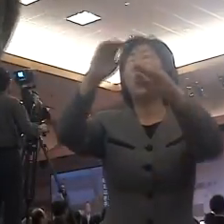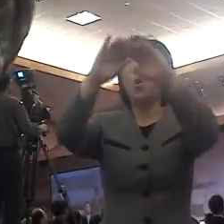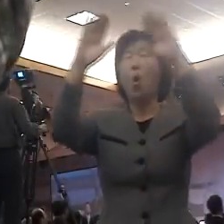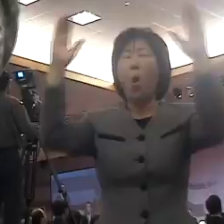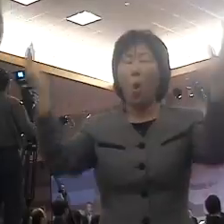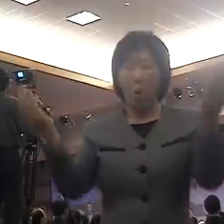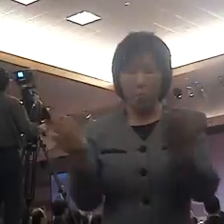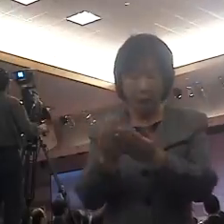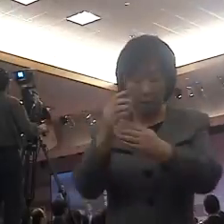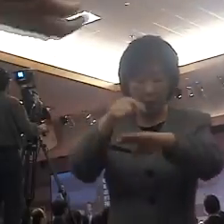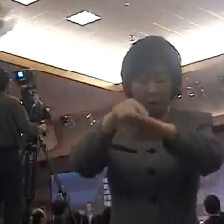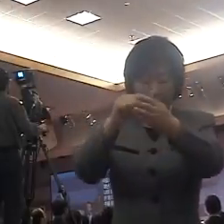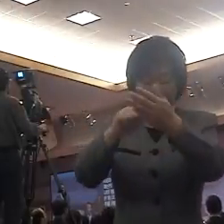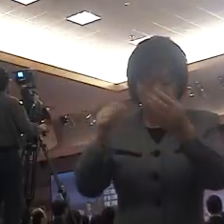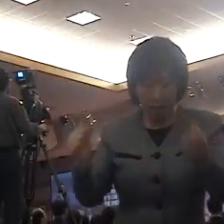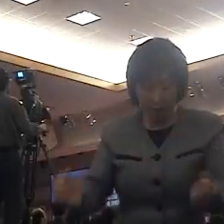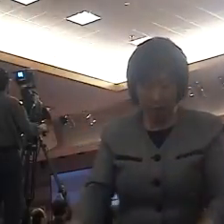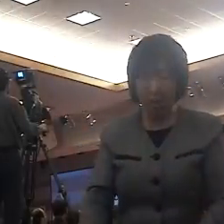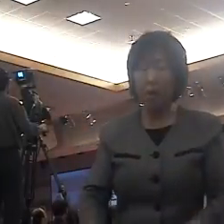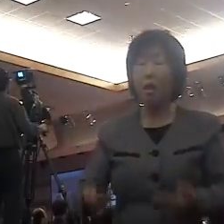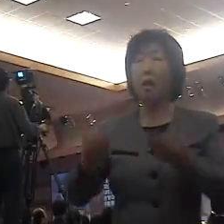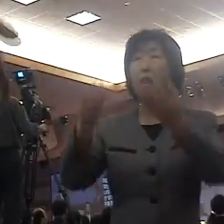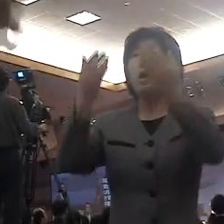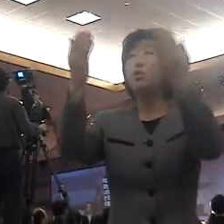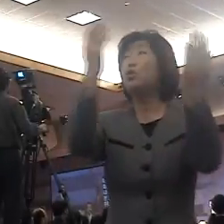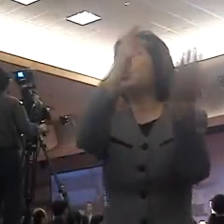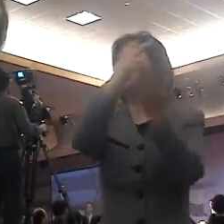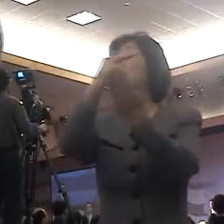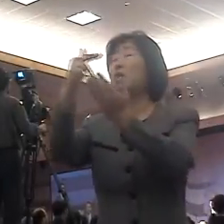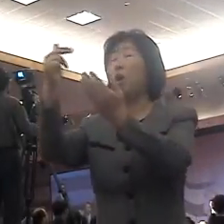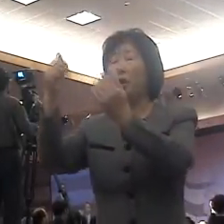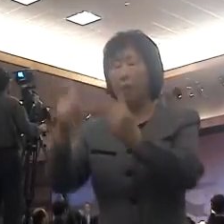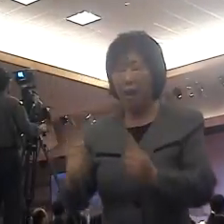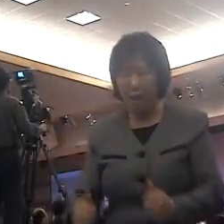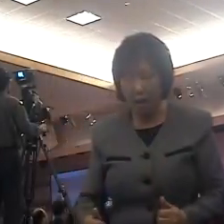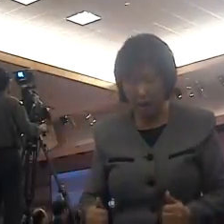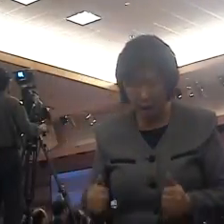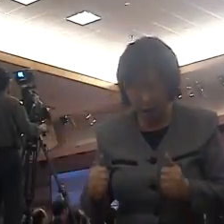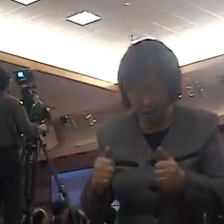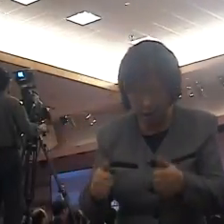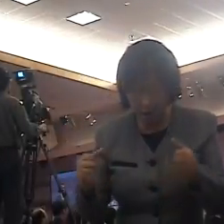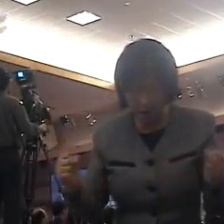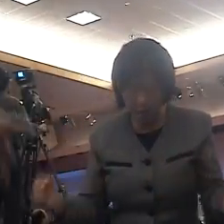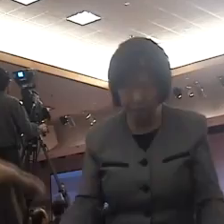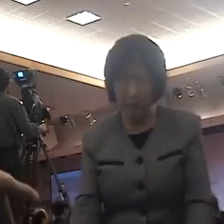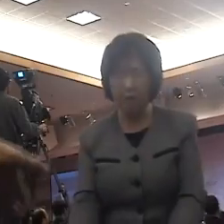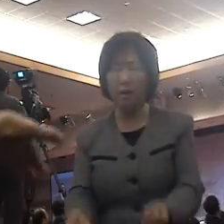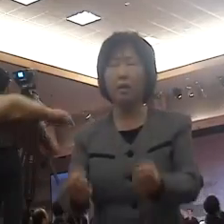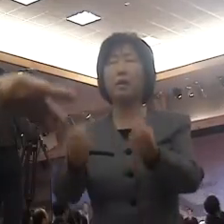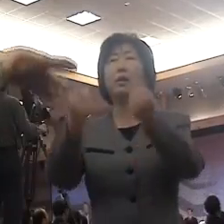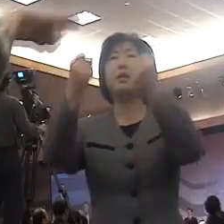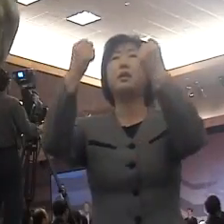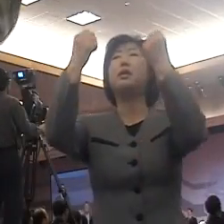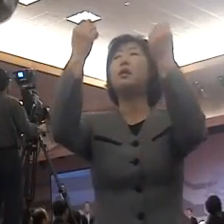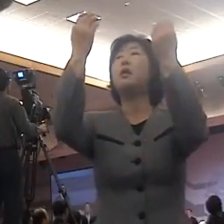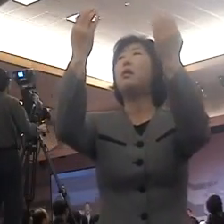온망 다해 온망 다해 주를 경배하리.